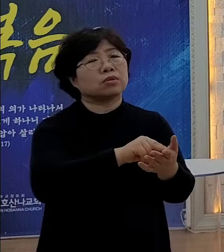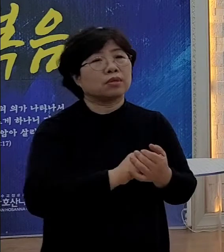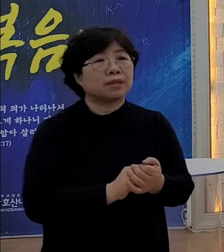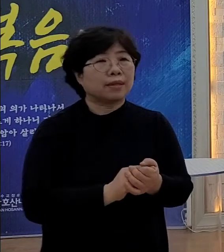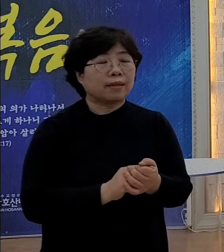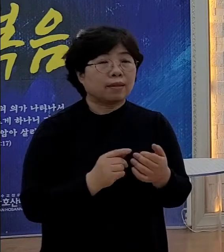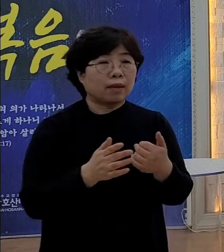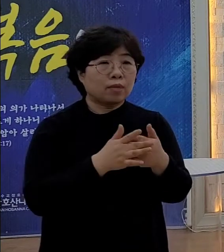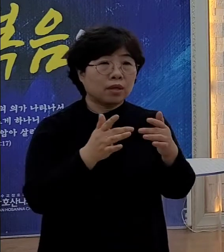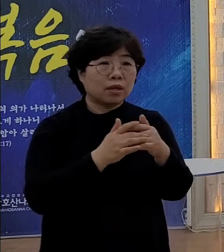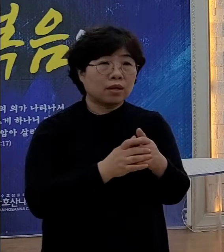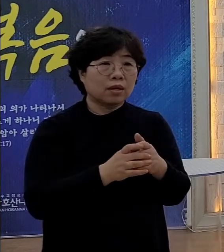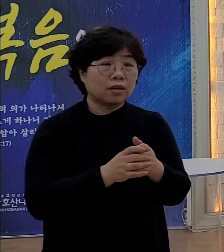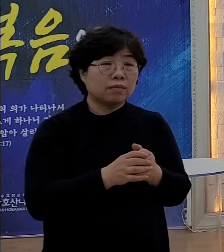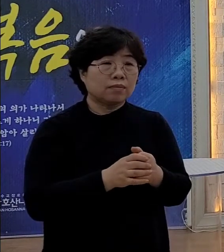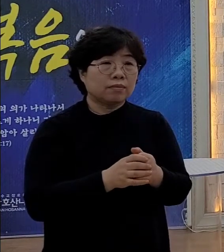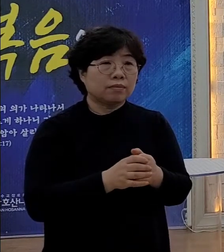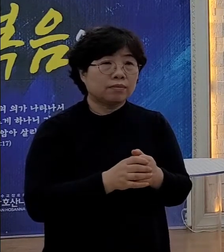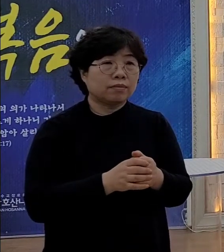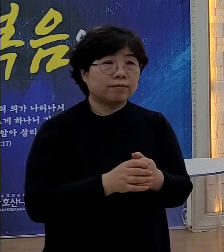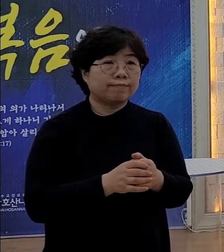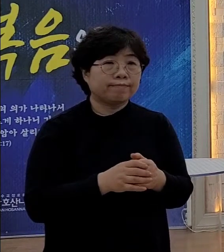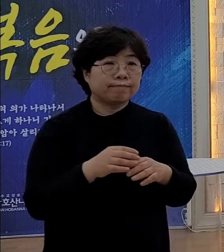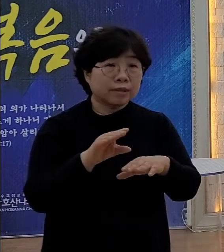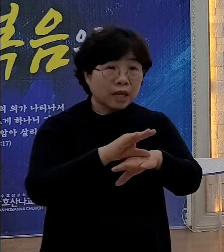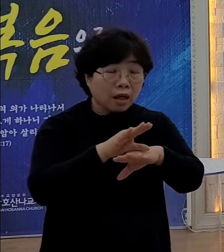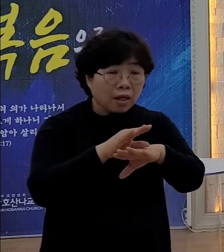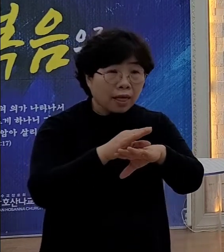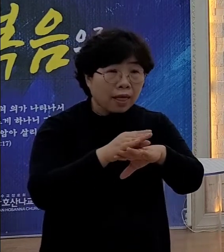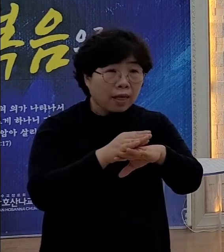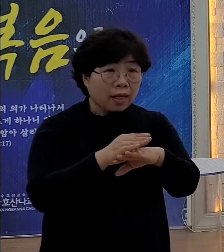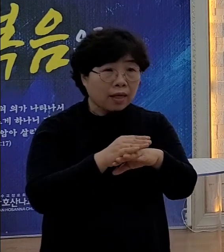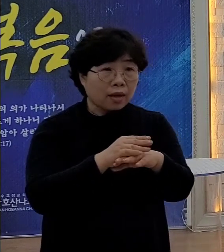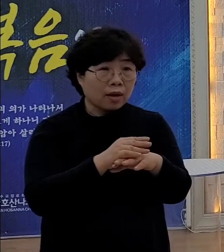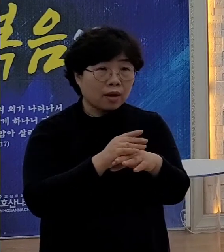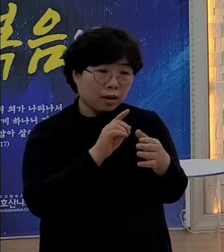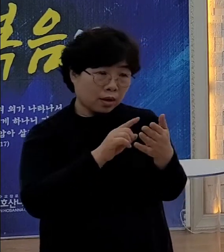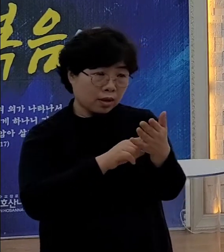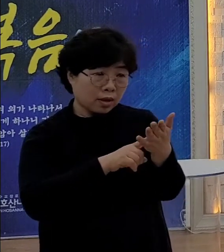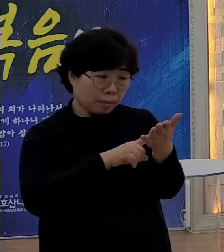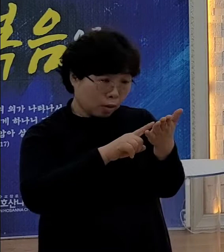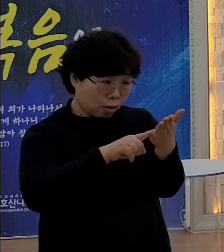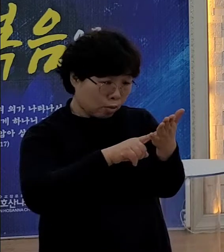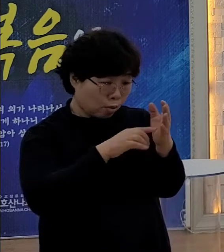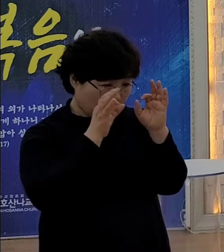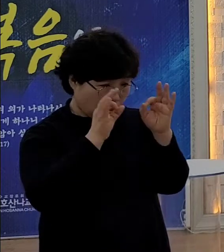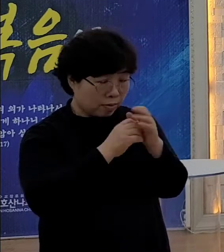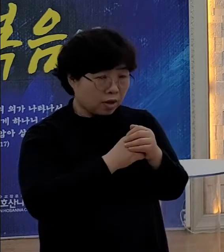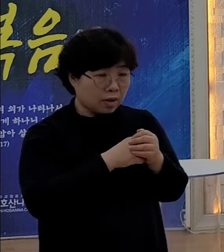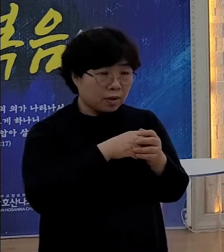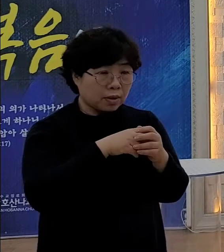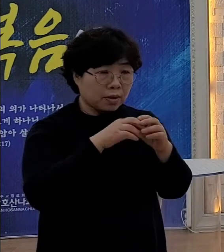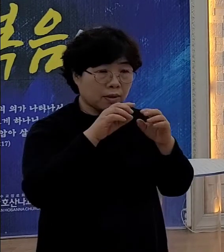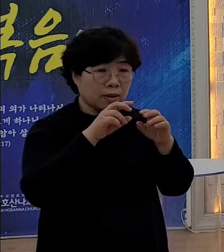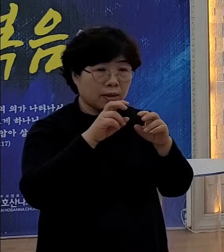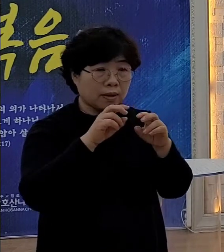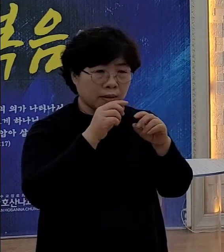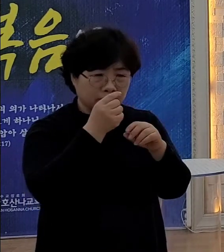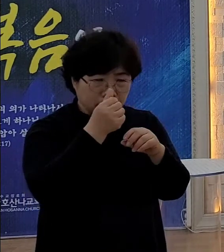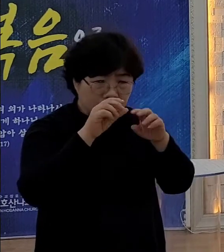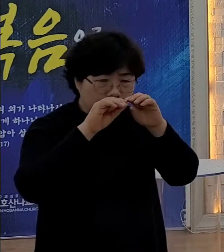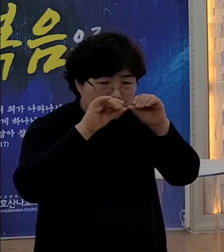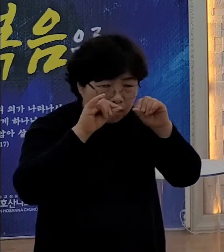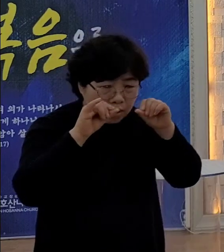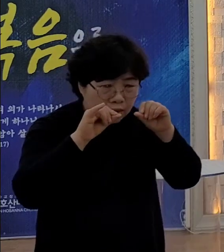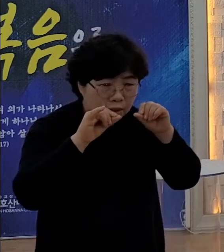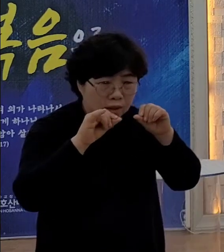그래서 인터넷이나 요즘 스마트폰으로 보면 그 어플도 나오잖아요. 그래서 미세먼지의 농도를